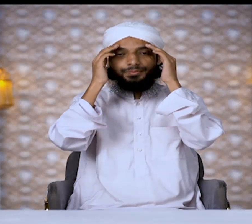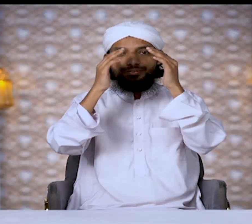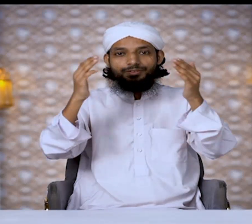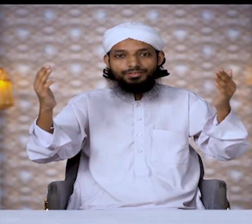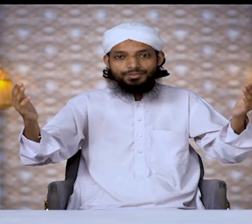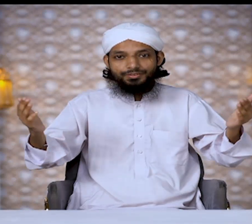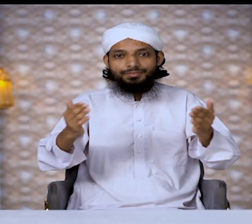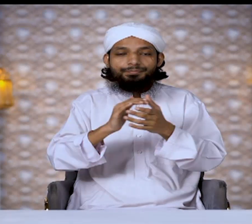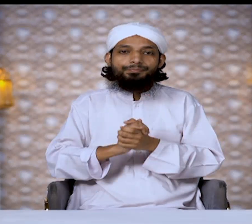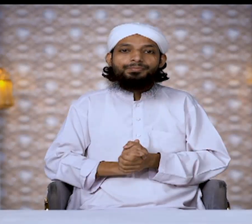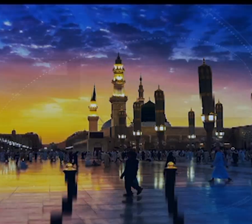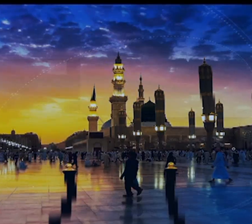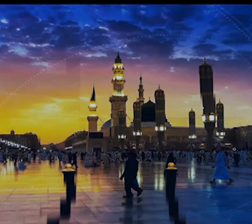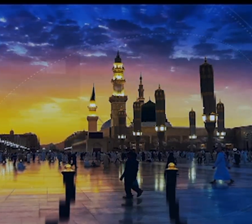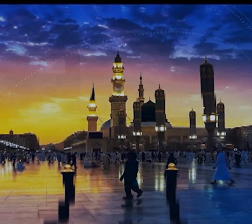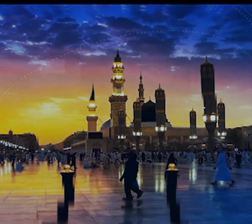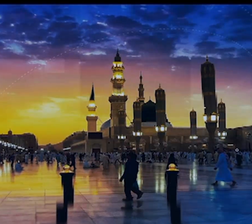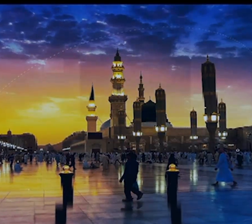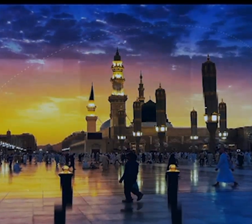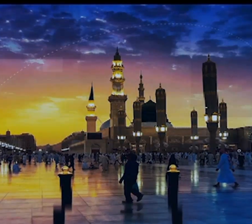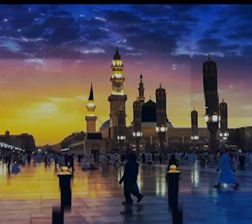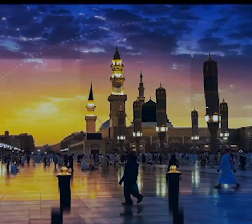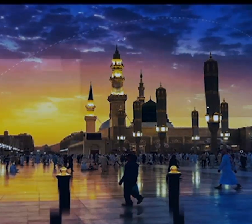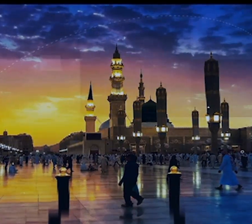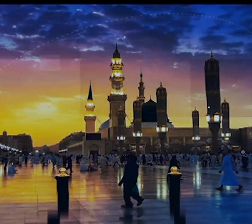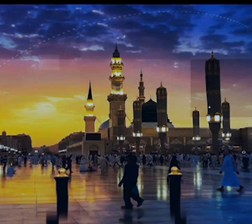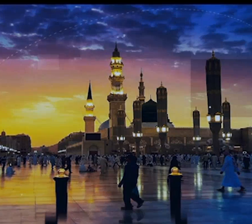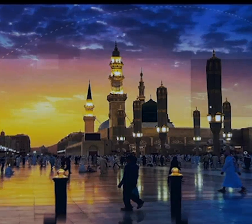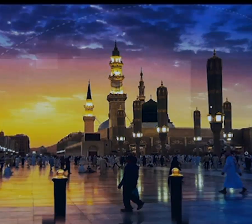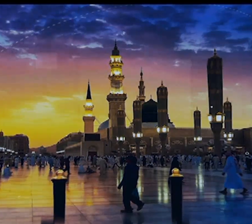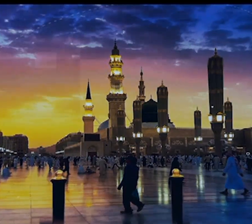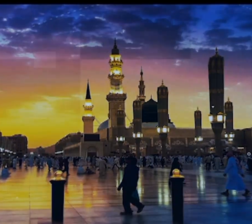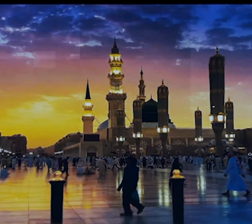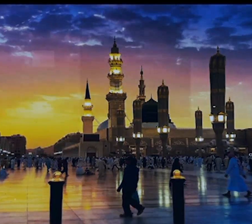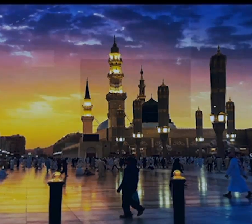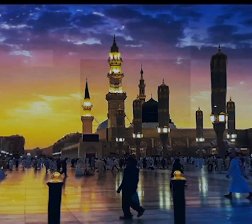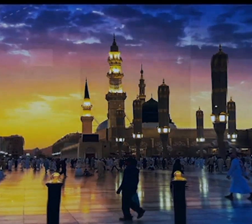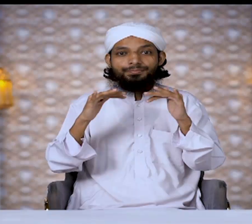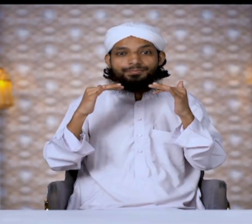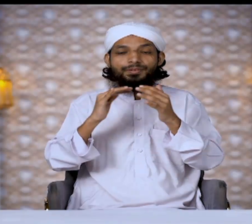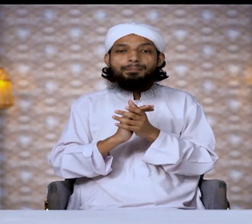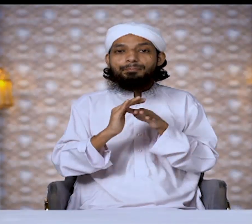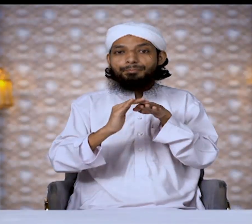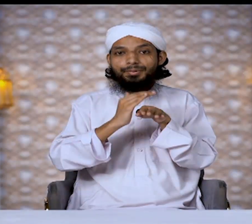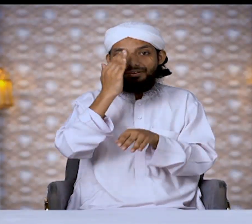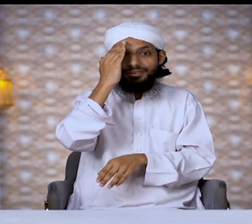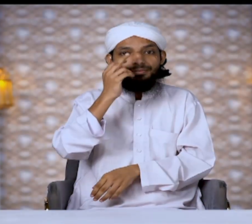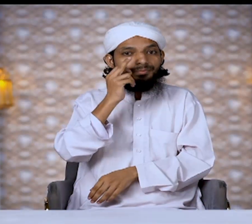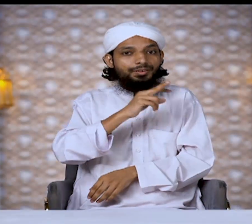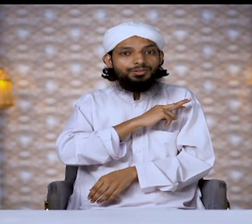کا معمول بنائیں۔ صلو علی الحبیب صلی اللہ علی محمد۔ پیارے اسلامی بھائیو، اعلیٰ حضرت رحمۃ